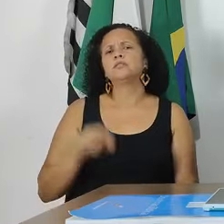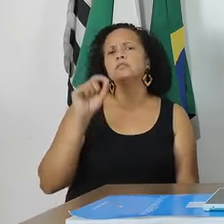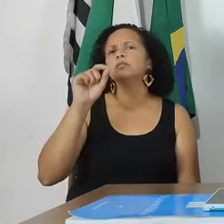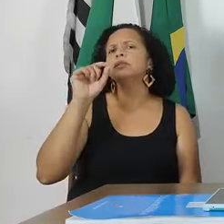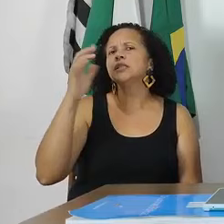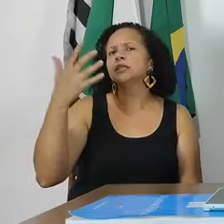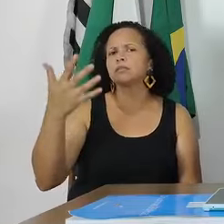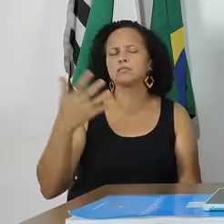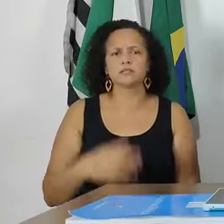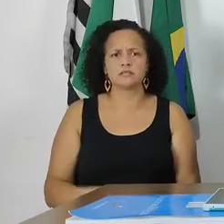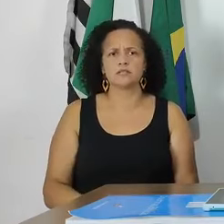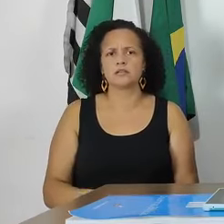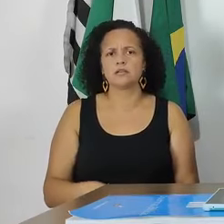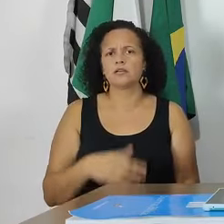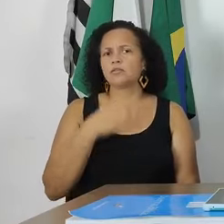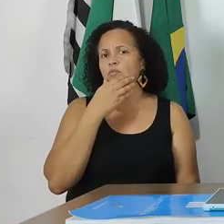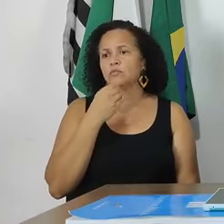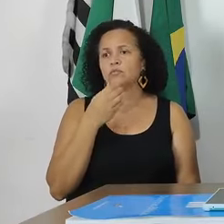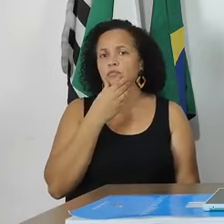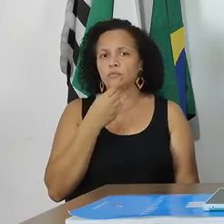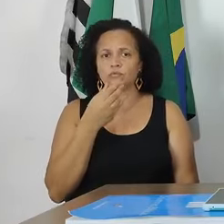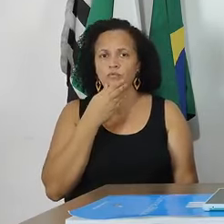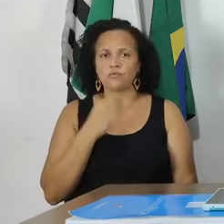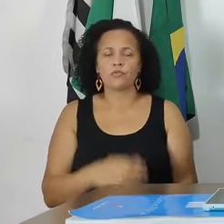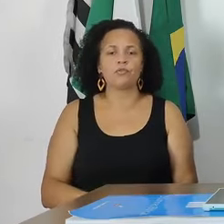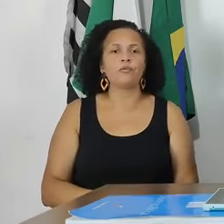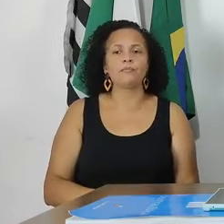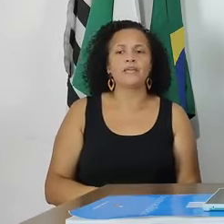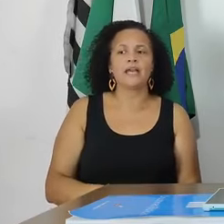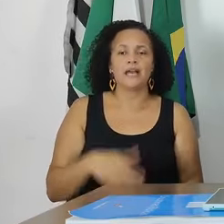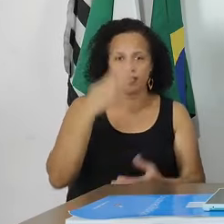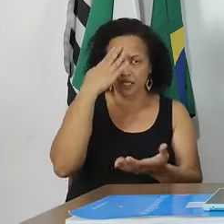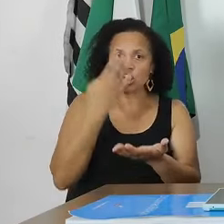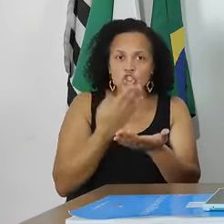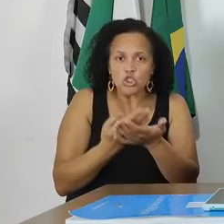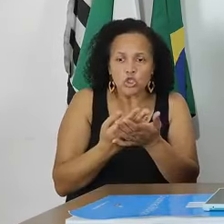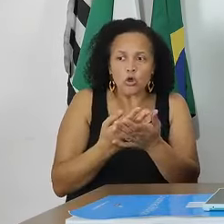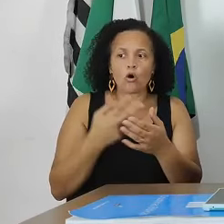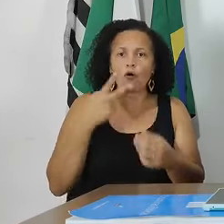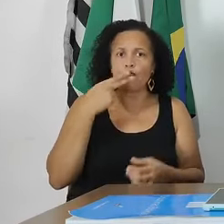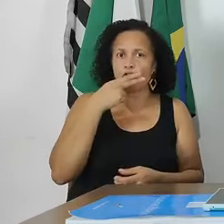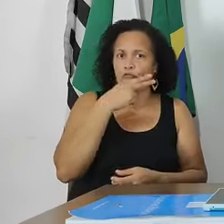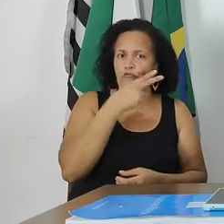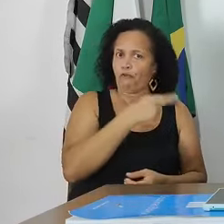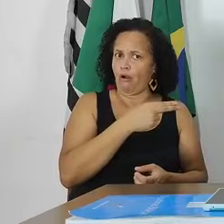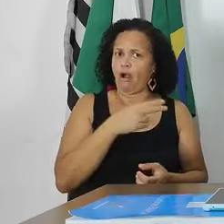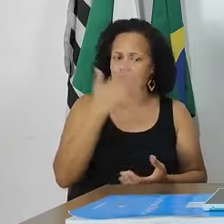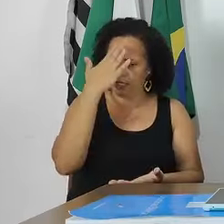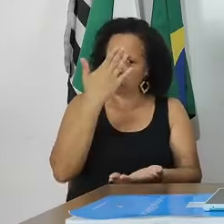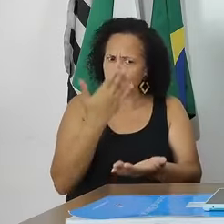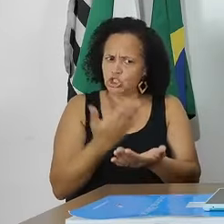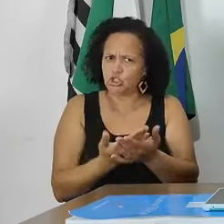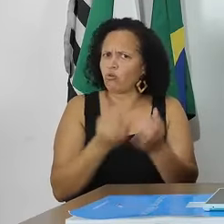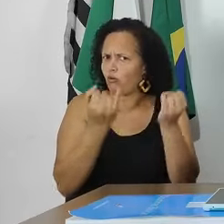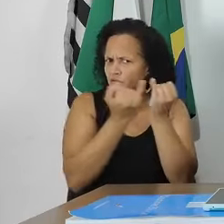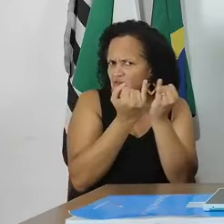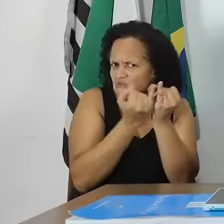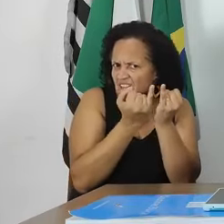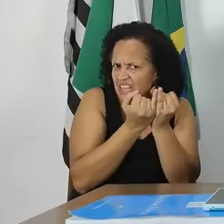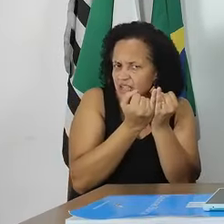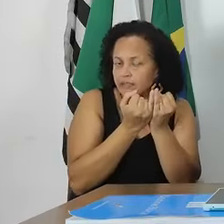aconteceu? A casa dele foi destruída. O Senhor fala para nós nesta noite: entra no seu quarto, fecha a